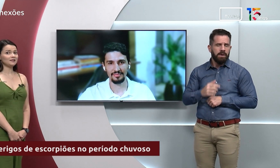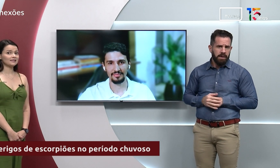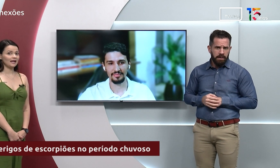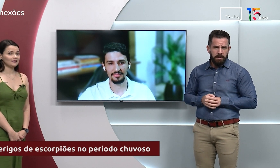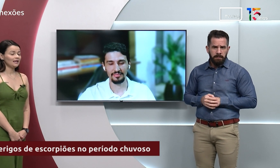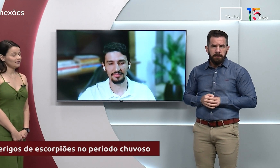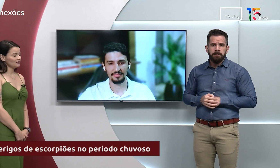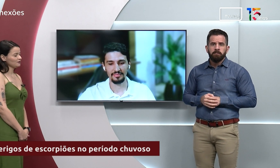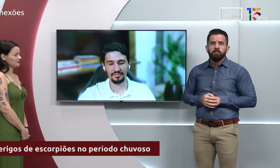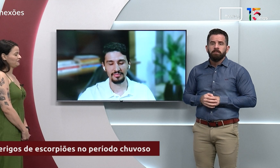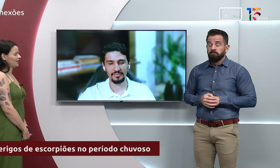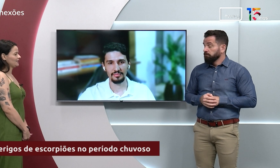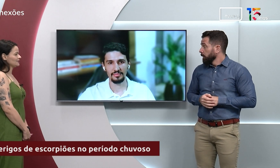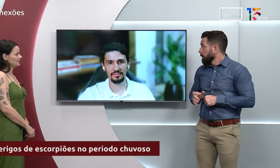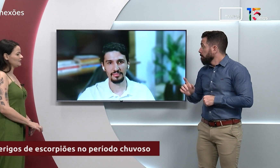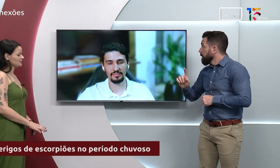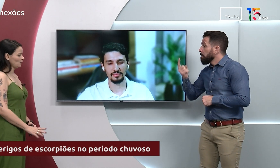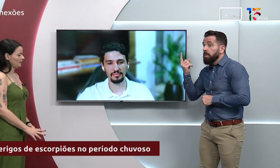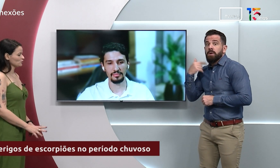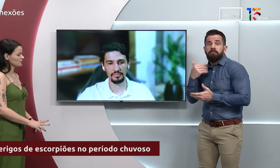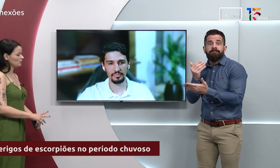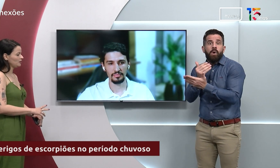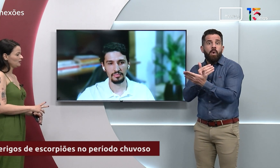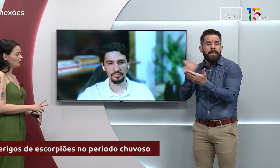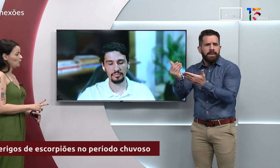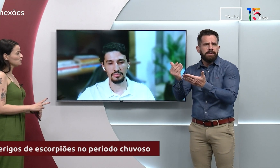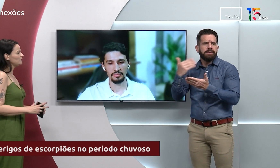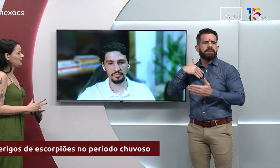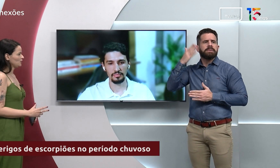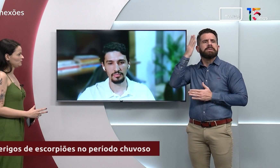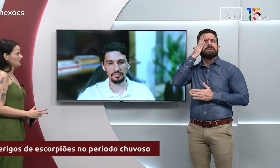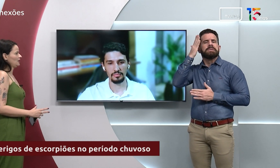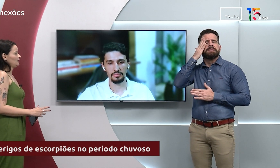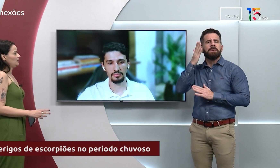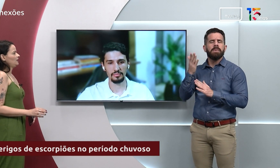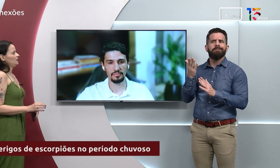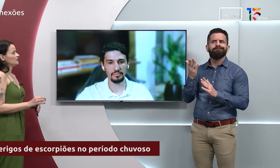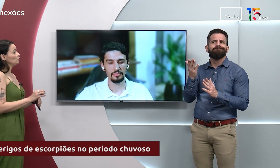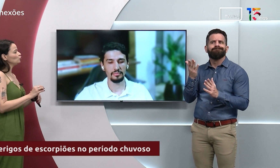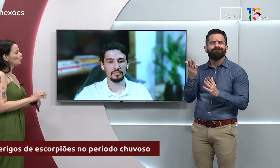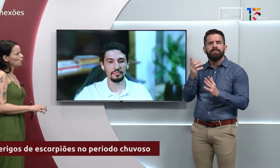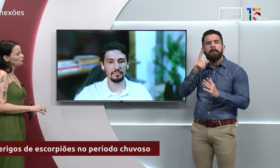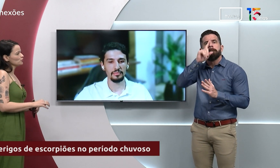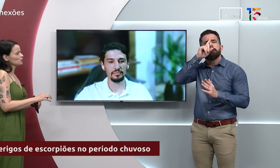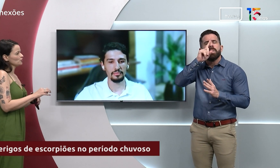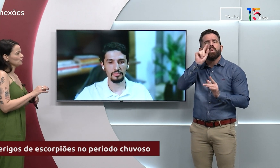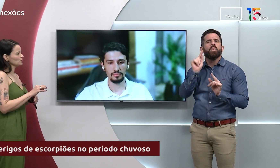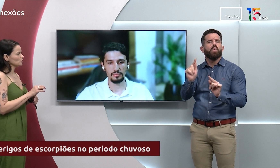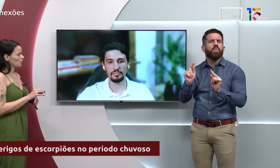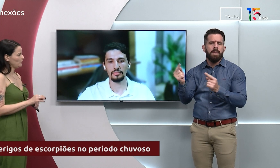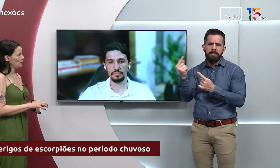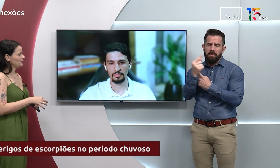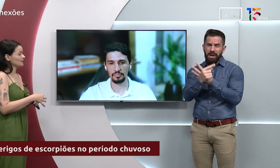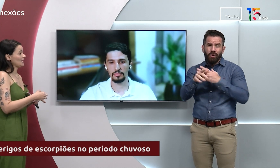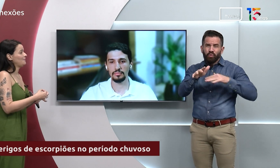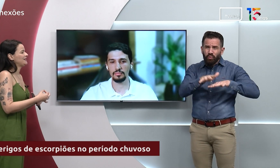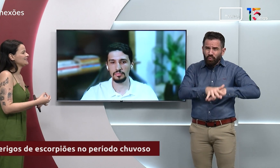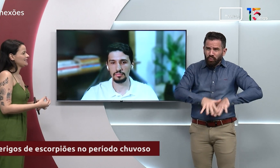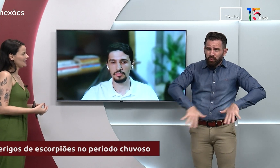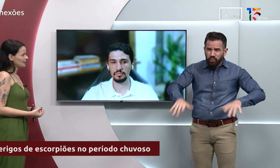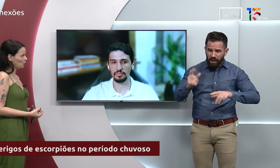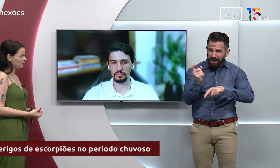gente começar, queria que você falasse inicialmente sobre os perigos, São todos os escorpiões